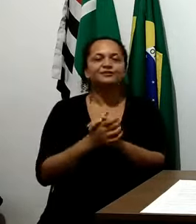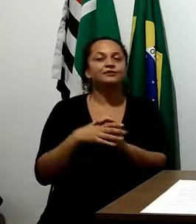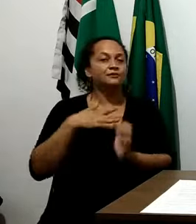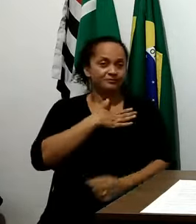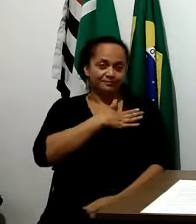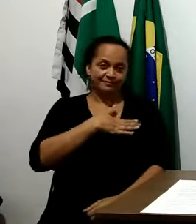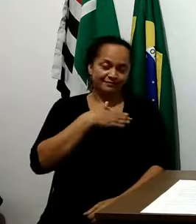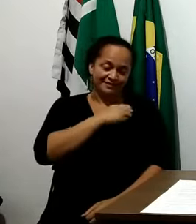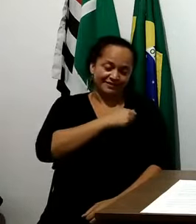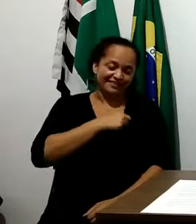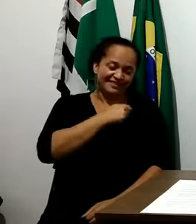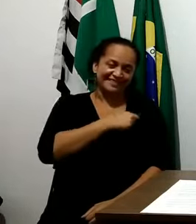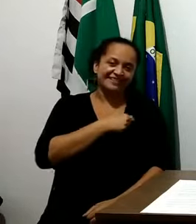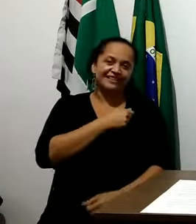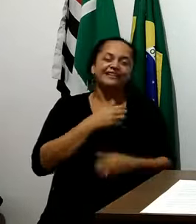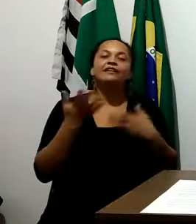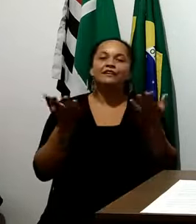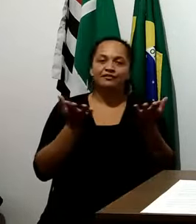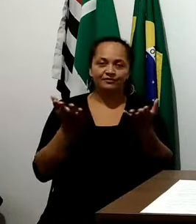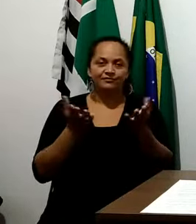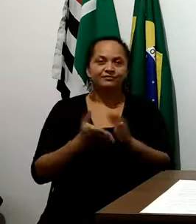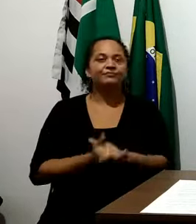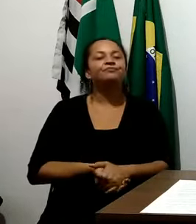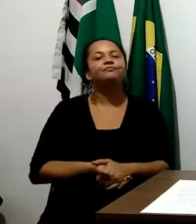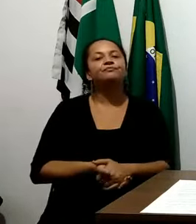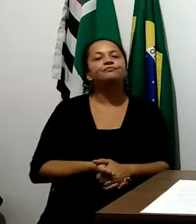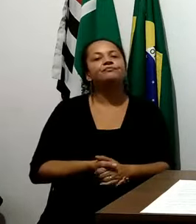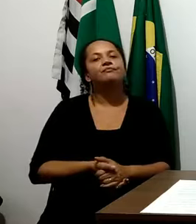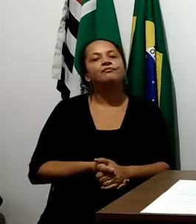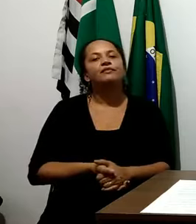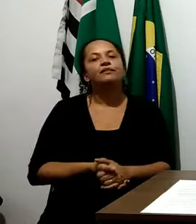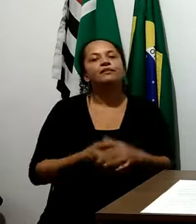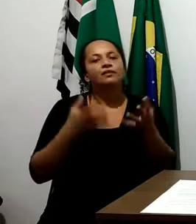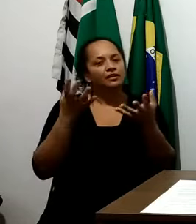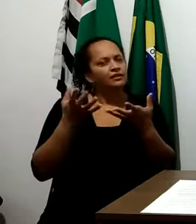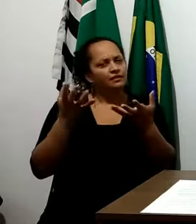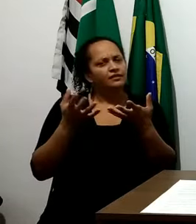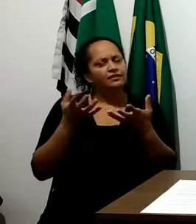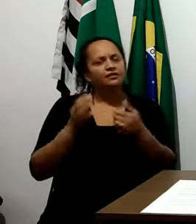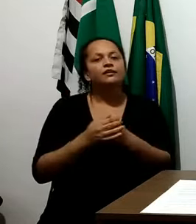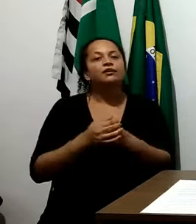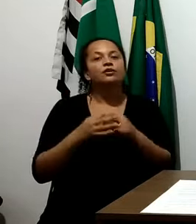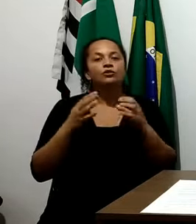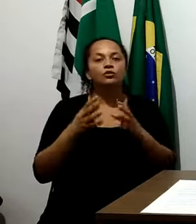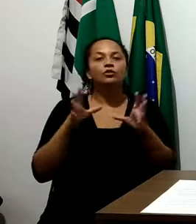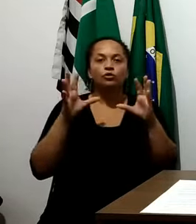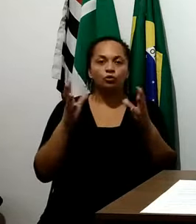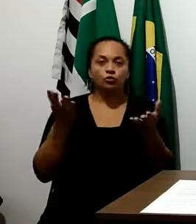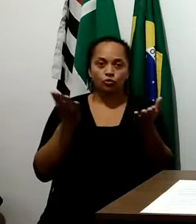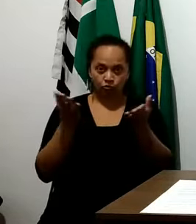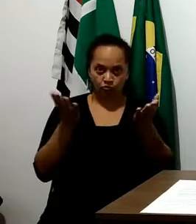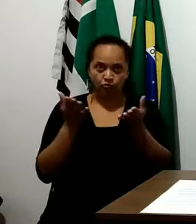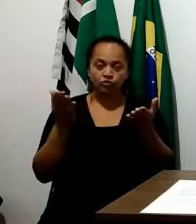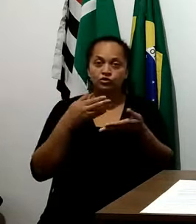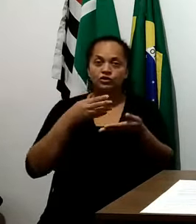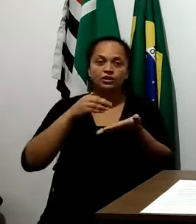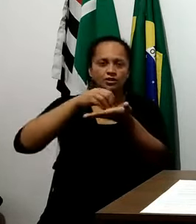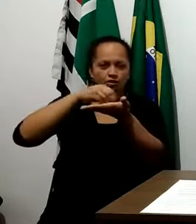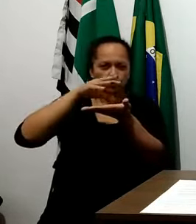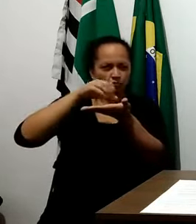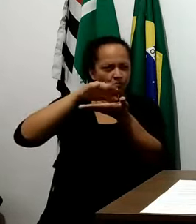nesta noite e eu queria justamente nesta noite compartilhar com os irmãos sobre